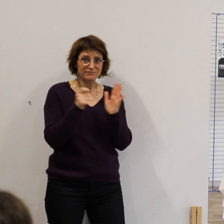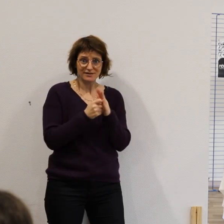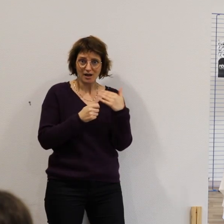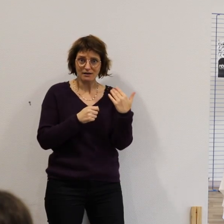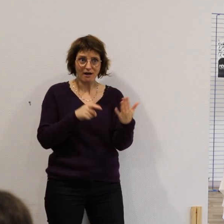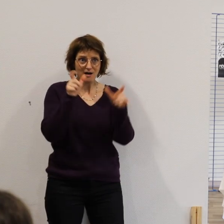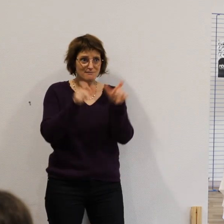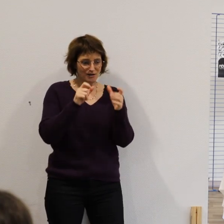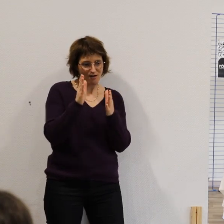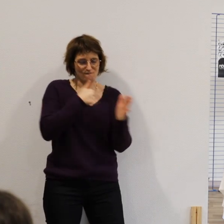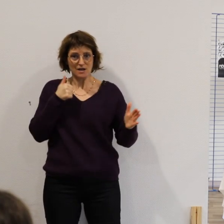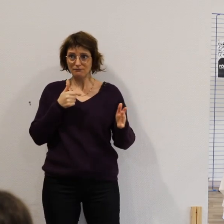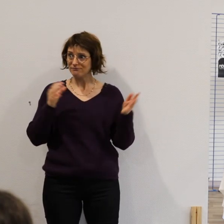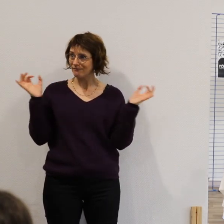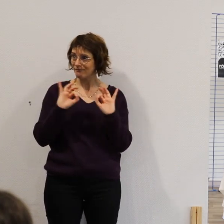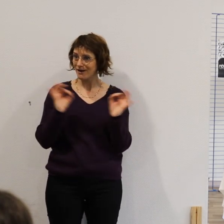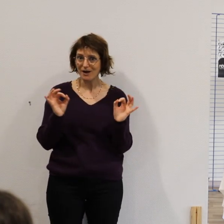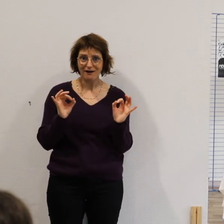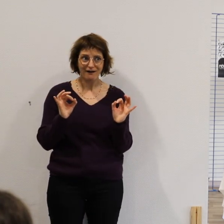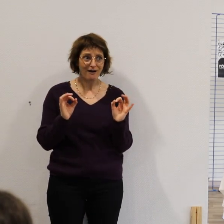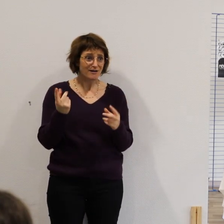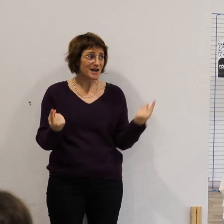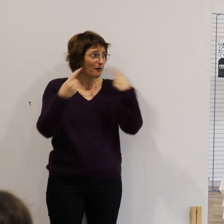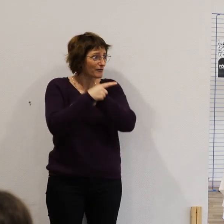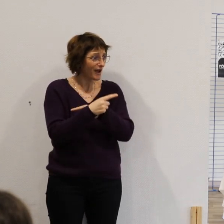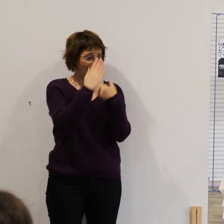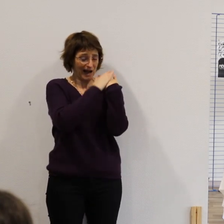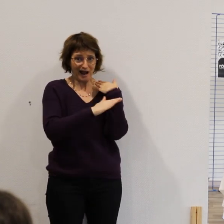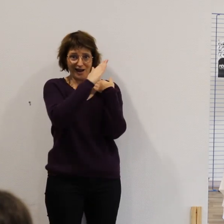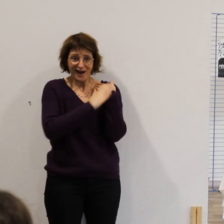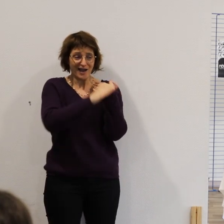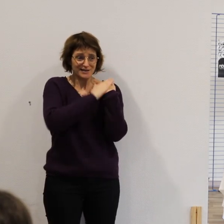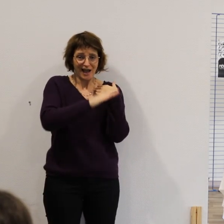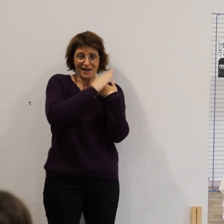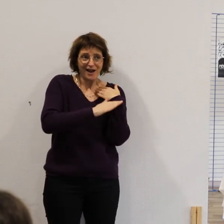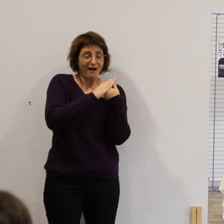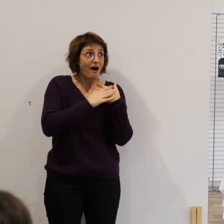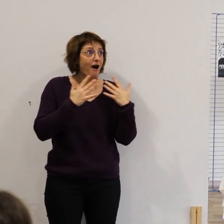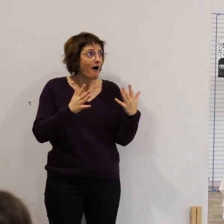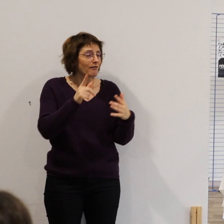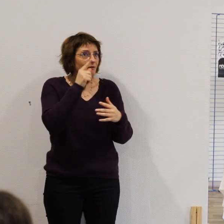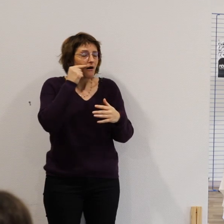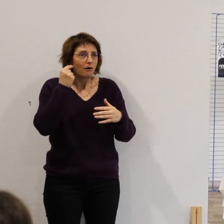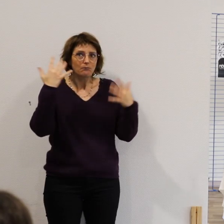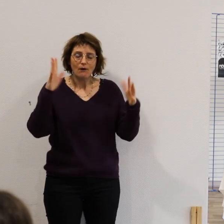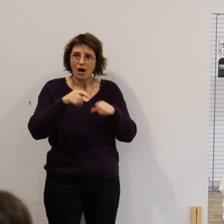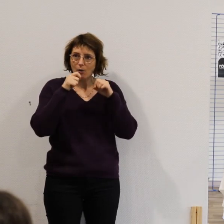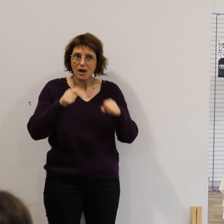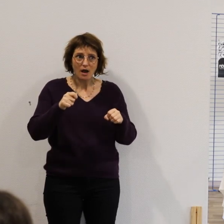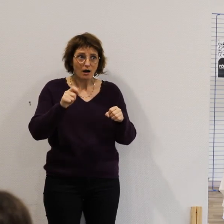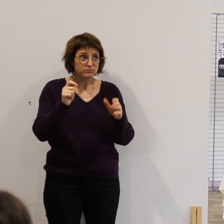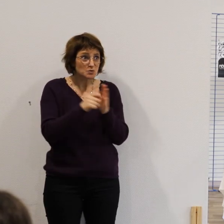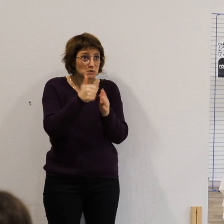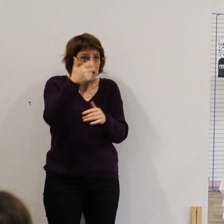jour-là, personne ne me chassa. On me couvrit de caresses et de compliments. Les hommes avaient-ils à ce point changé l'espace d'un